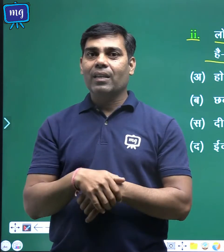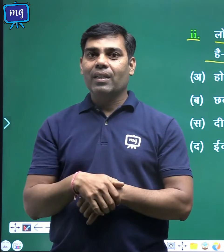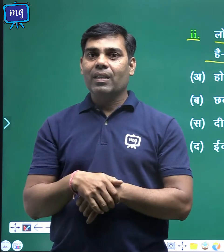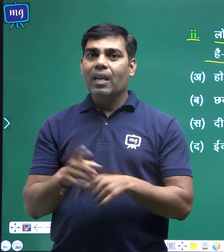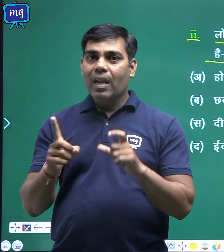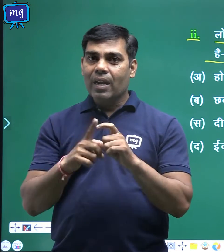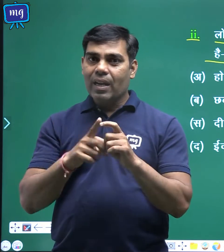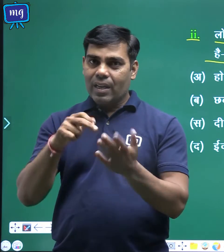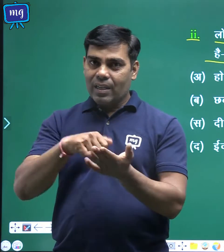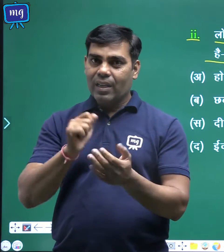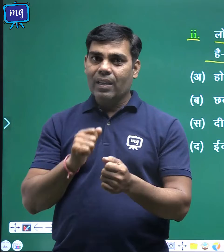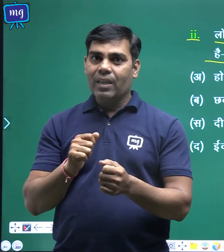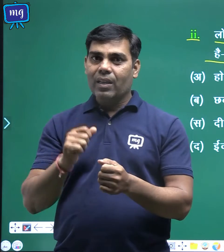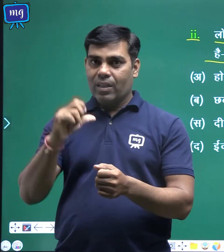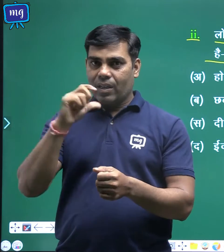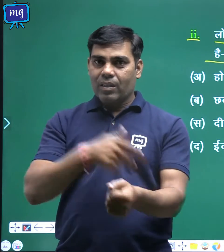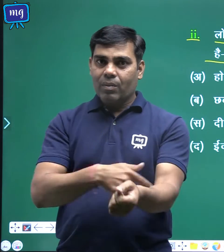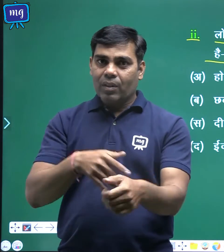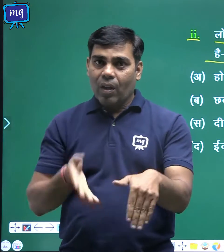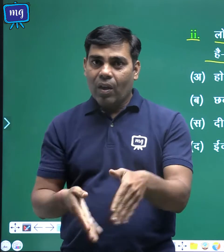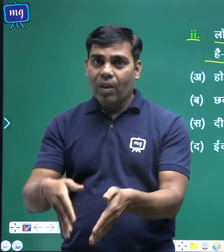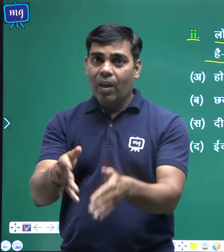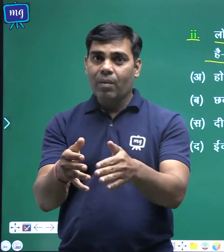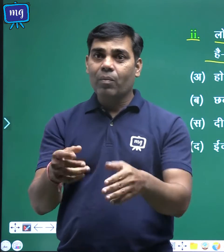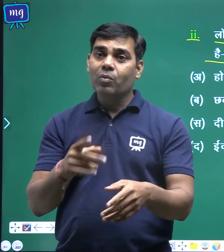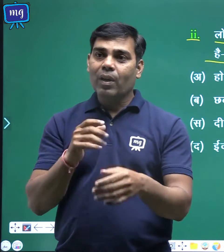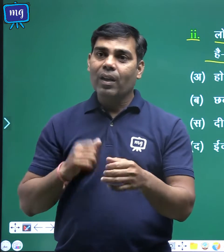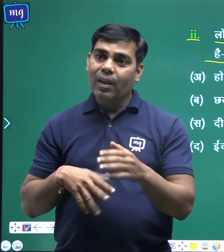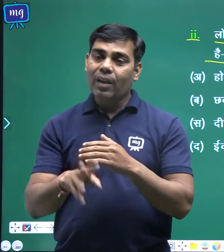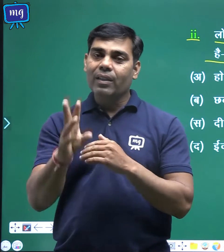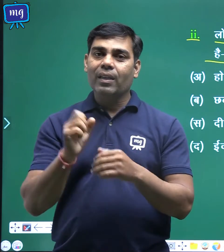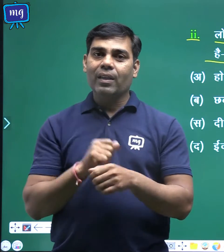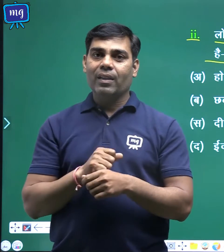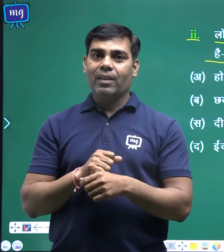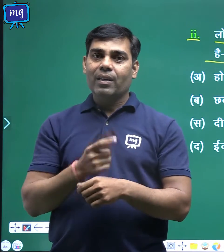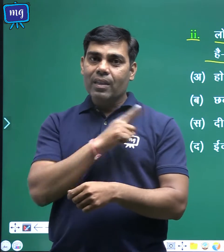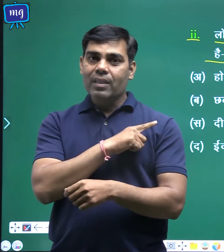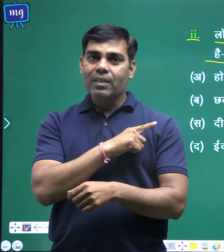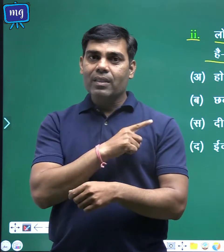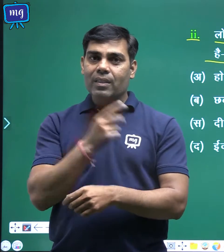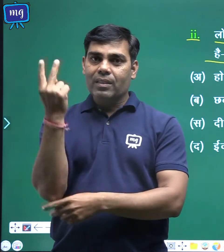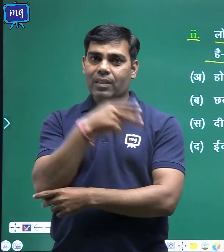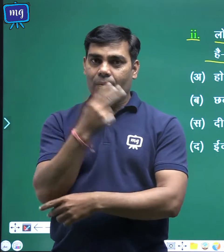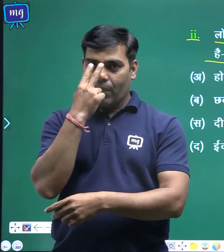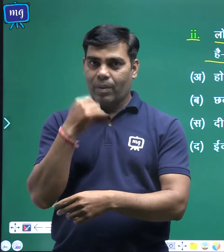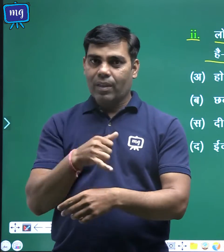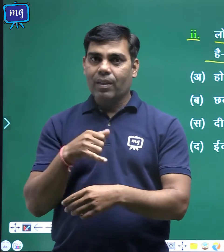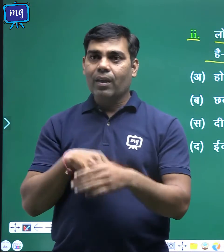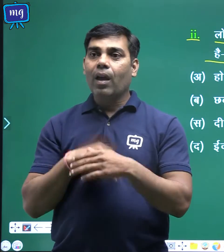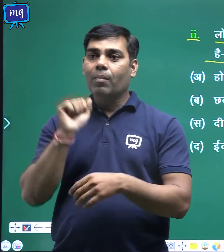के राजपथ पर निकलती है। इस चित्र में भी आप देख सकते